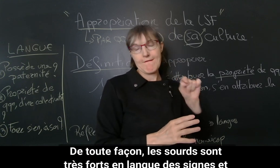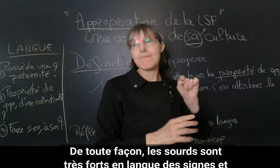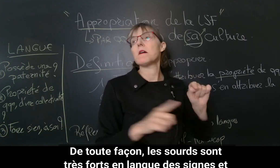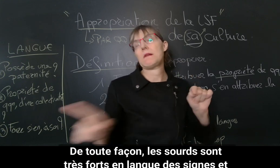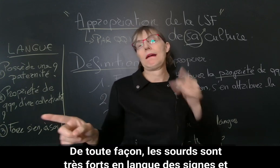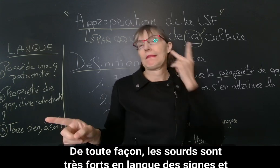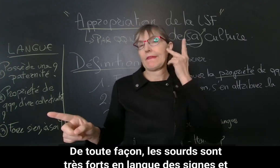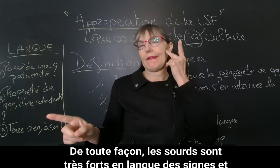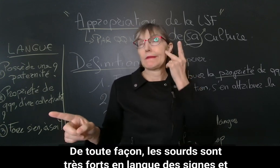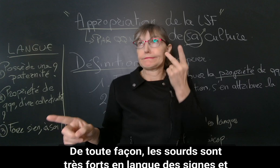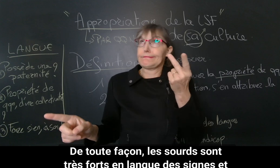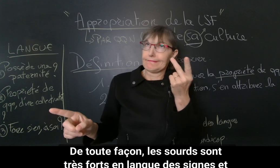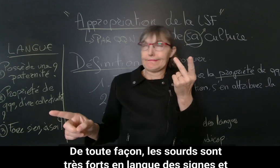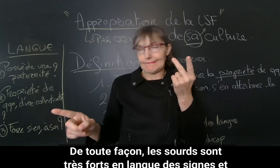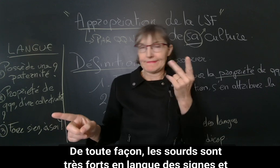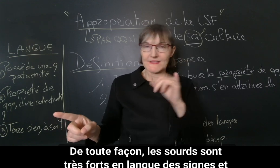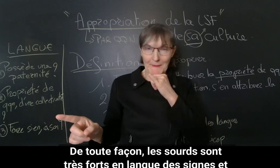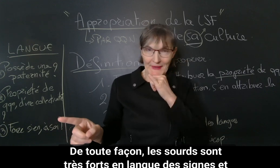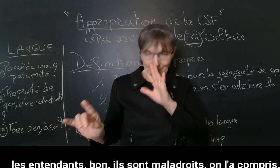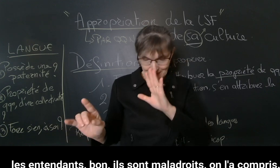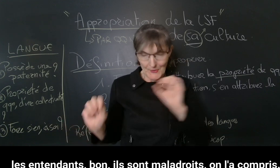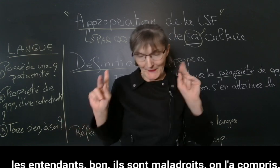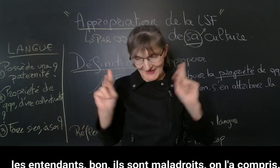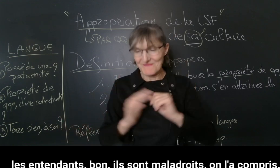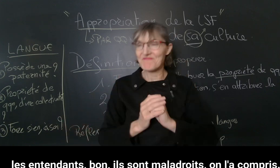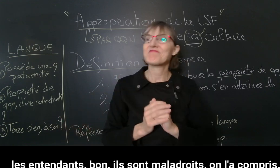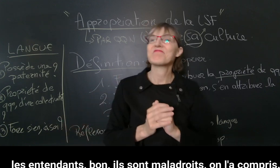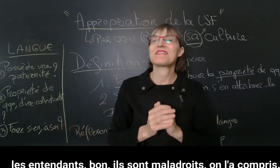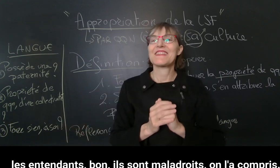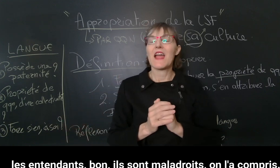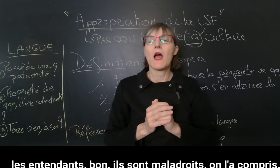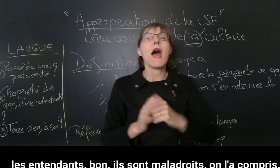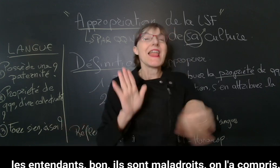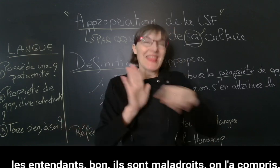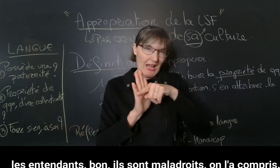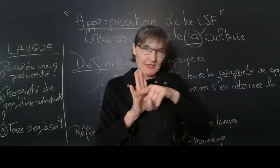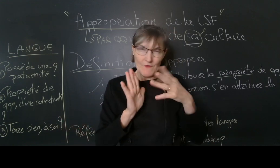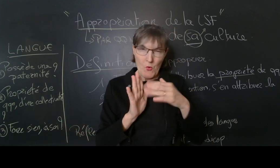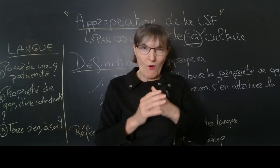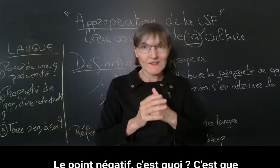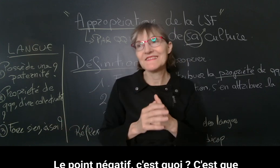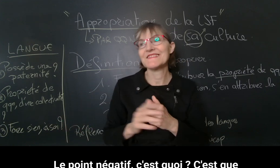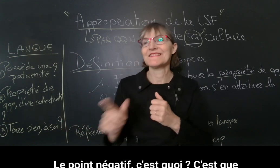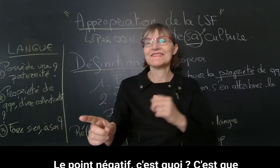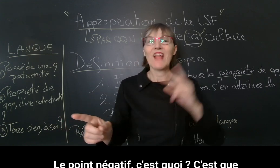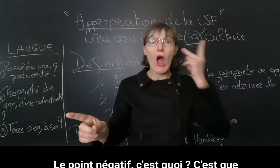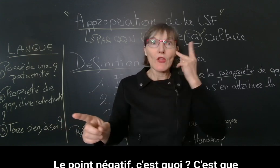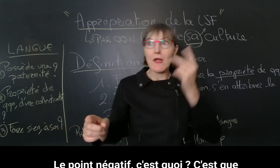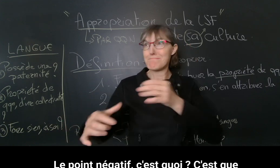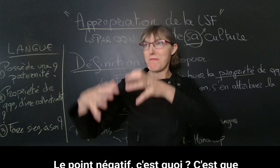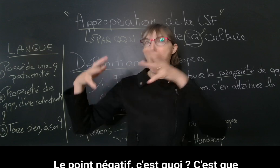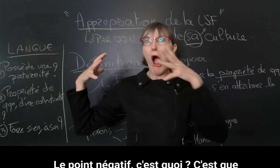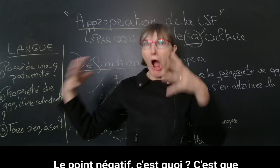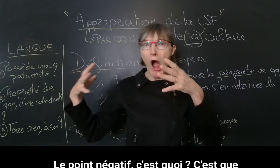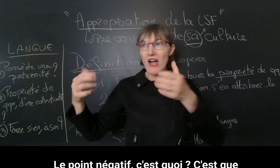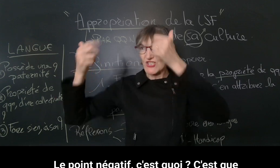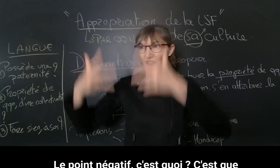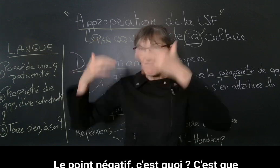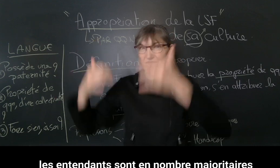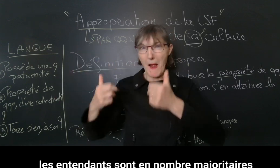façon les sources ont très fort en langue des signes et les entendants bon ils sont maladroits on l compris le point négatif c'est quoi c'est que les